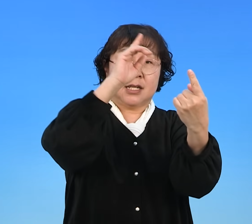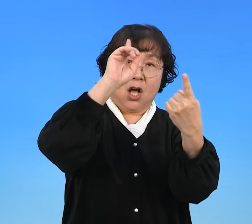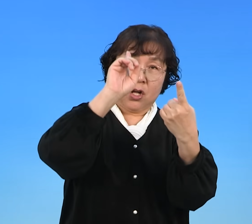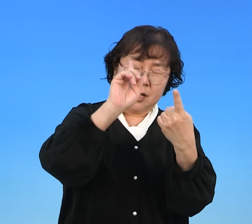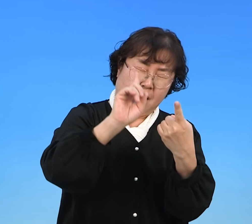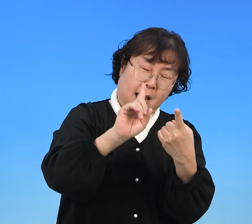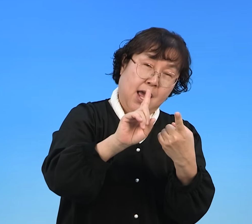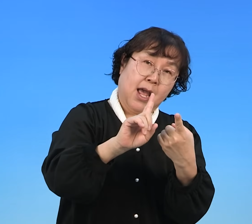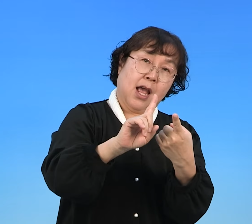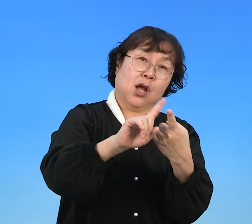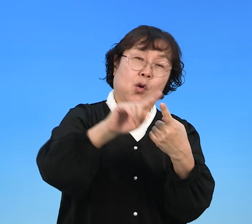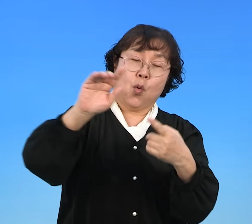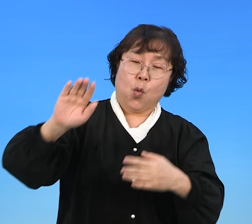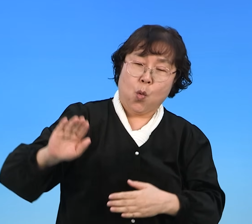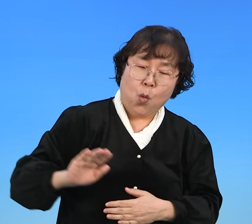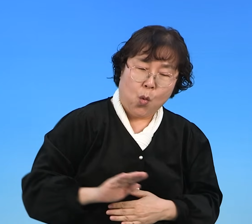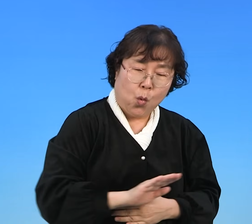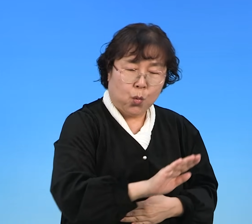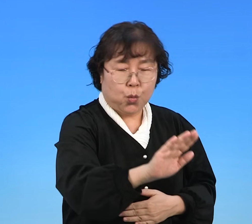능력대로 우리들의